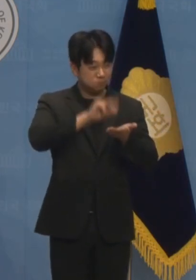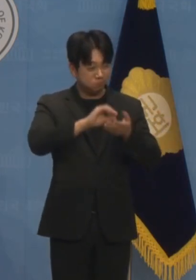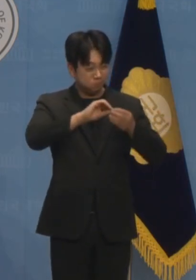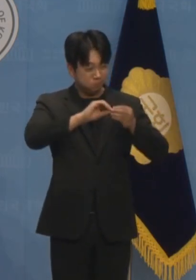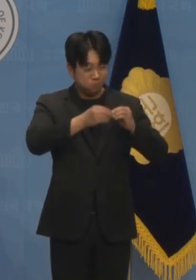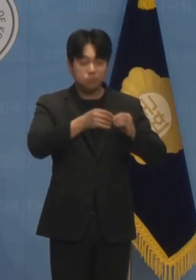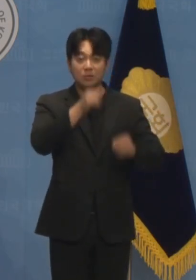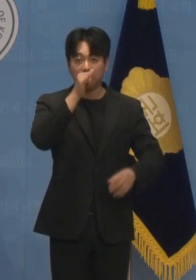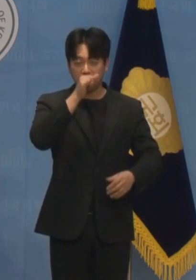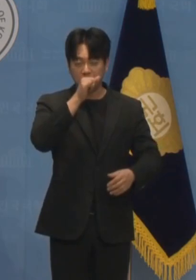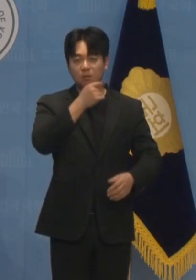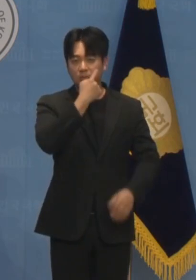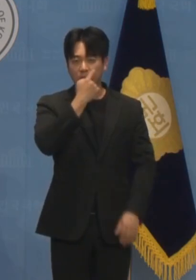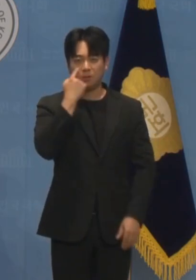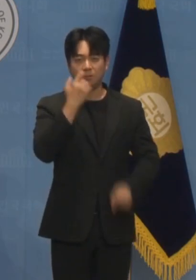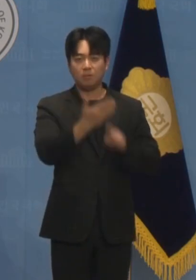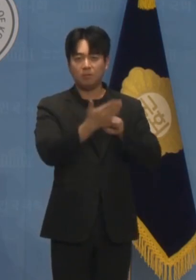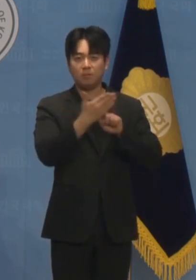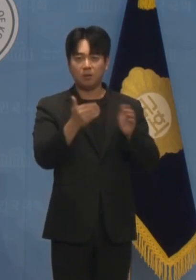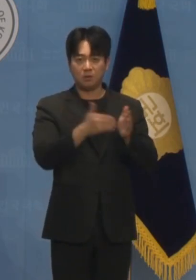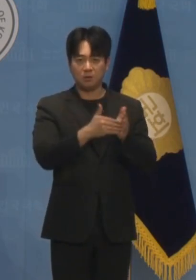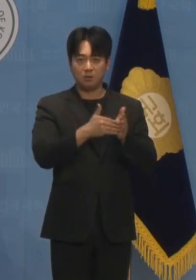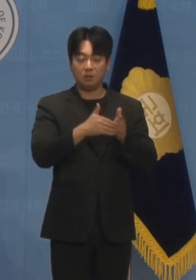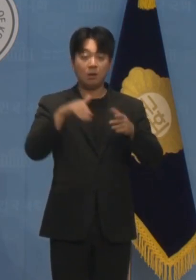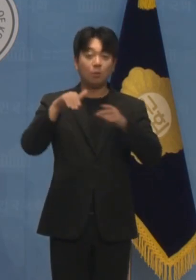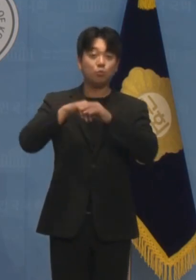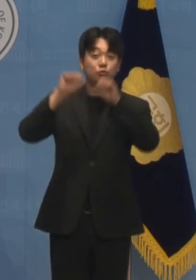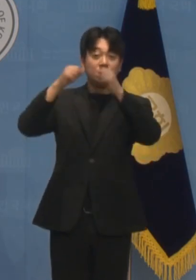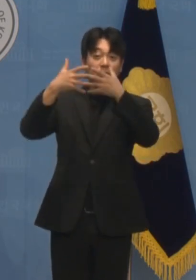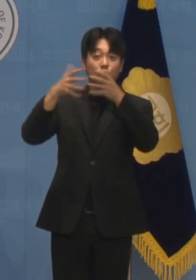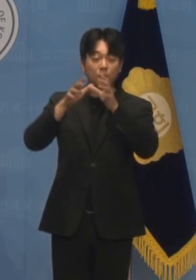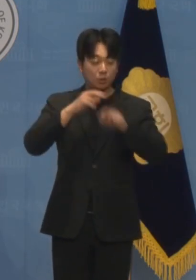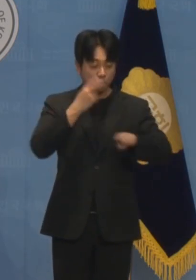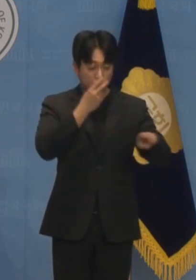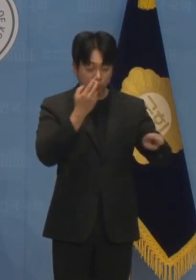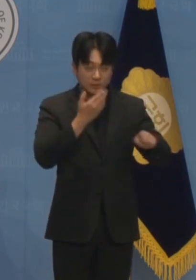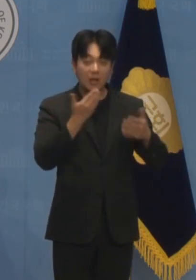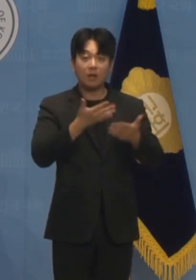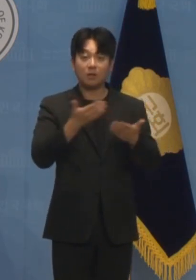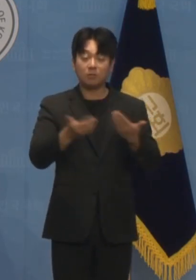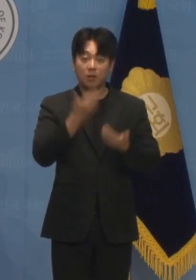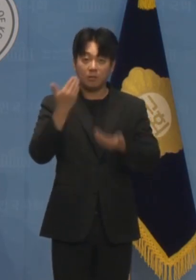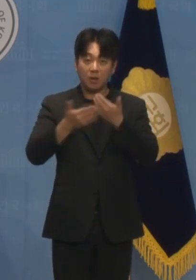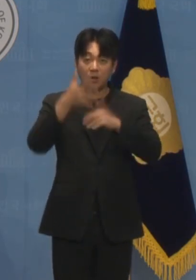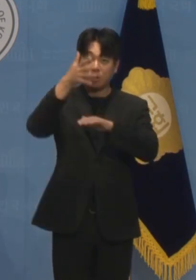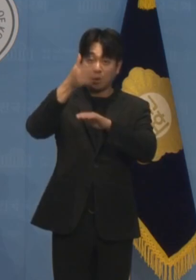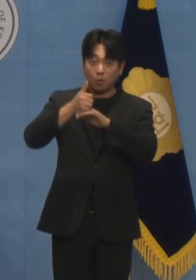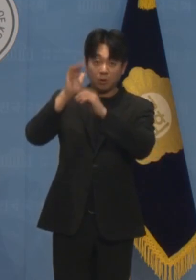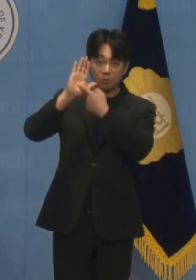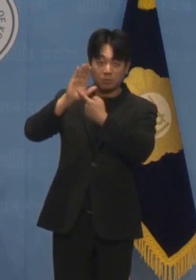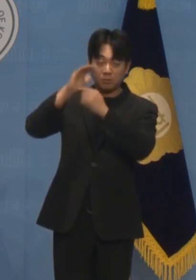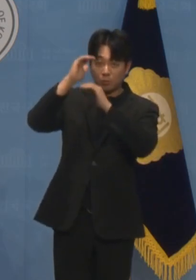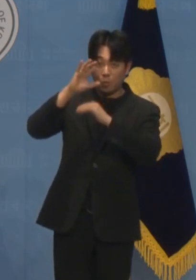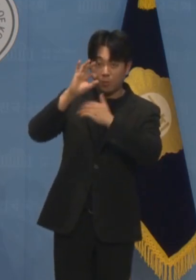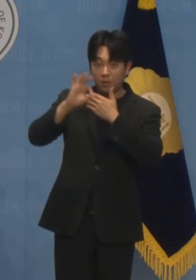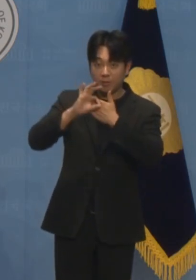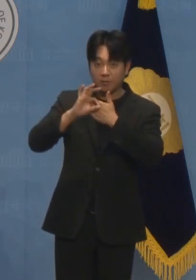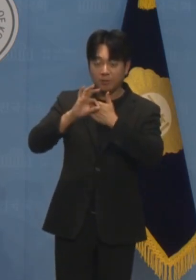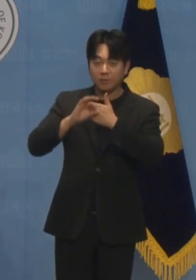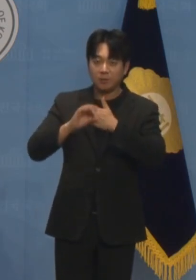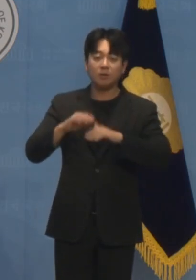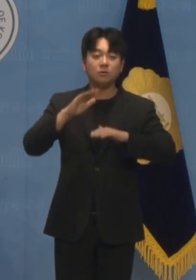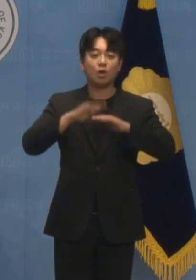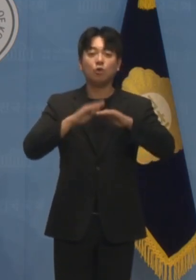아니라 문체부 조사 결과에 따르면 배드민턴 협회가 선수의 경기력에 영향을 직접적으로 미치는